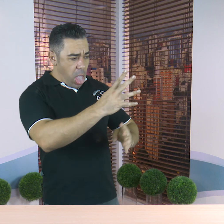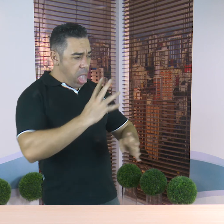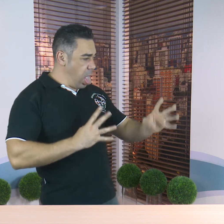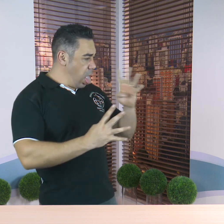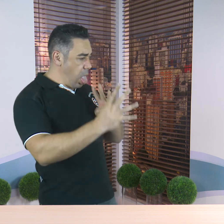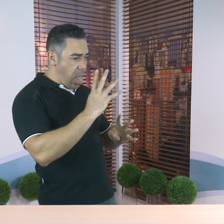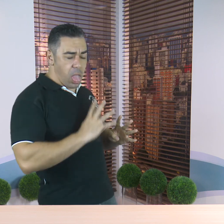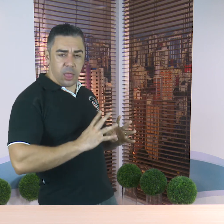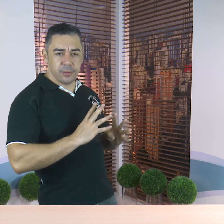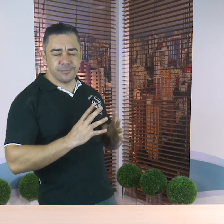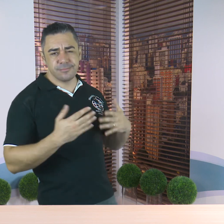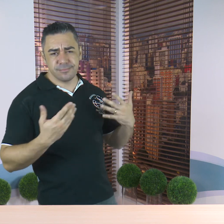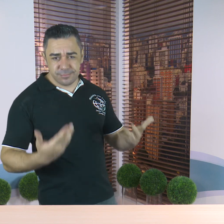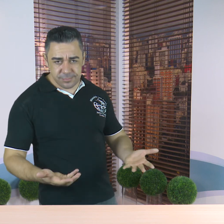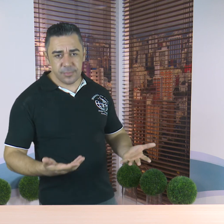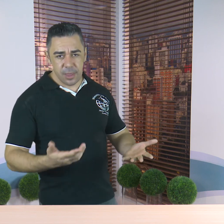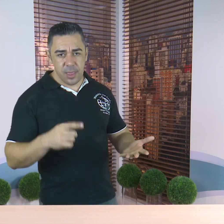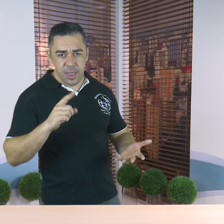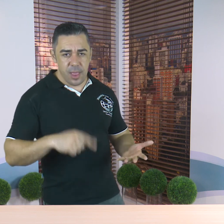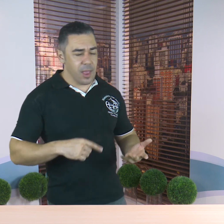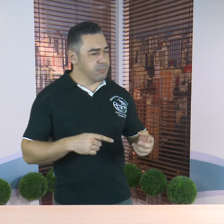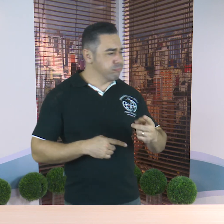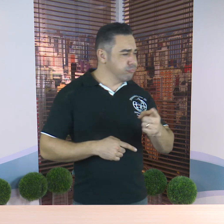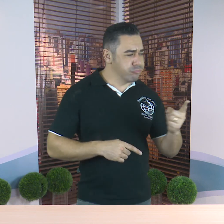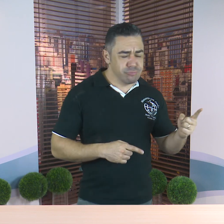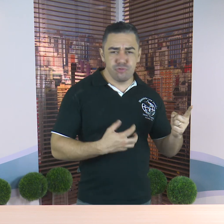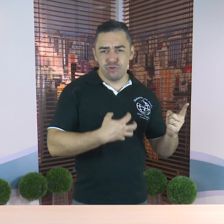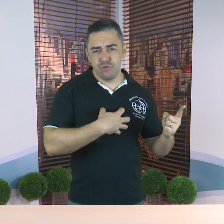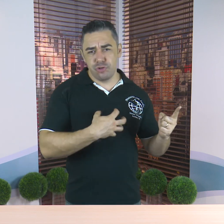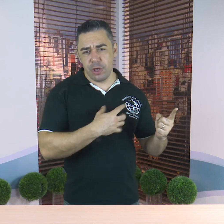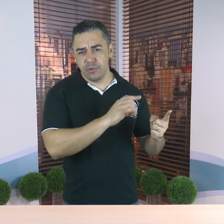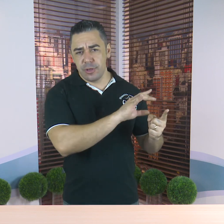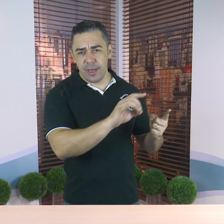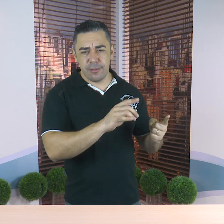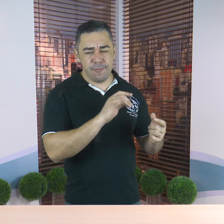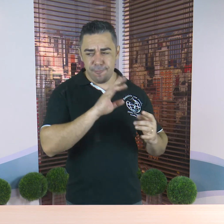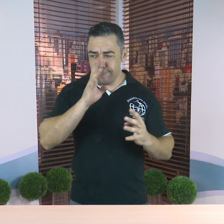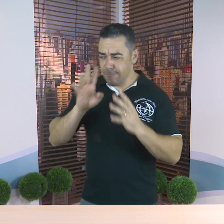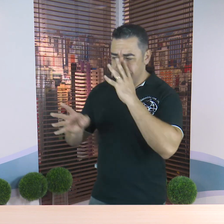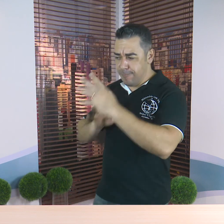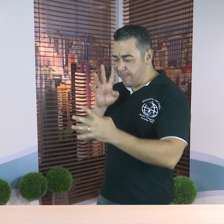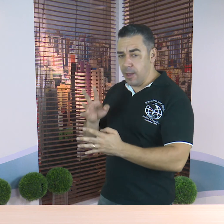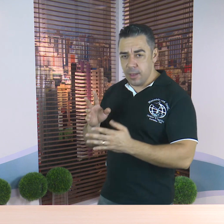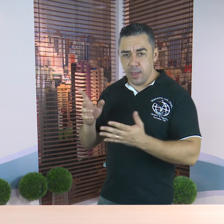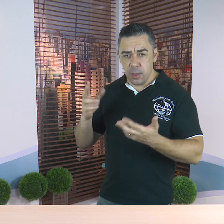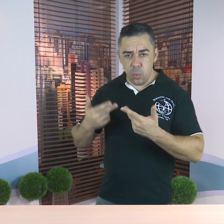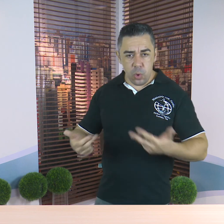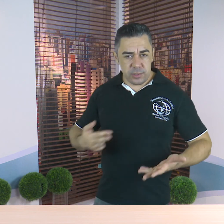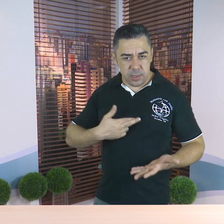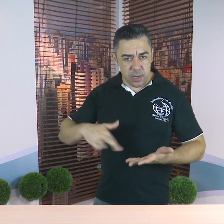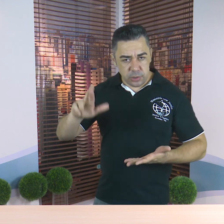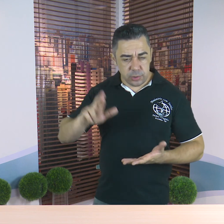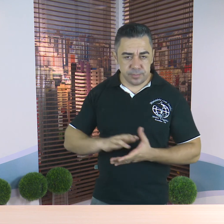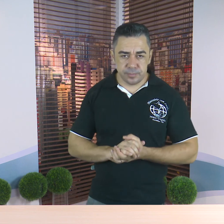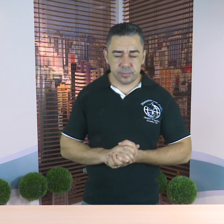pensadores dogmáticos e a futilidade das tagarelices religiosas. O honesto